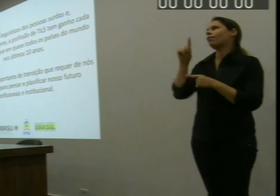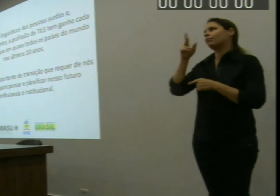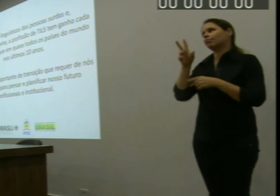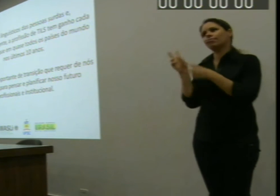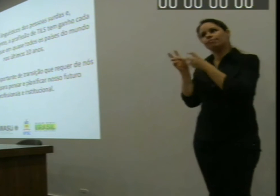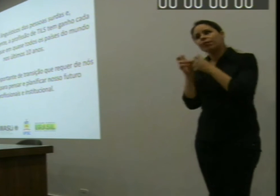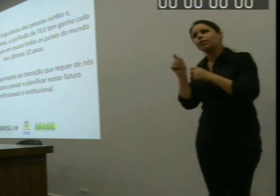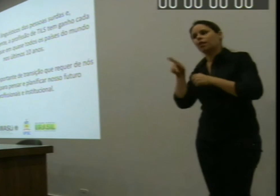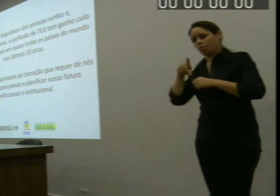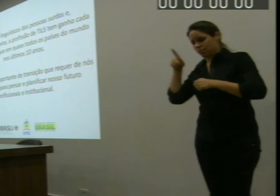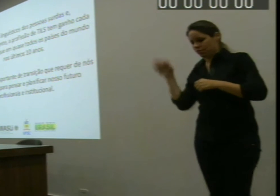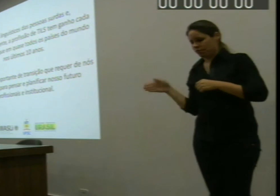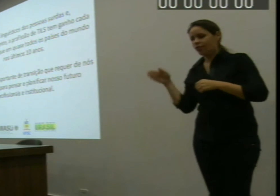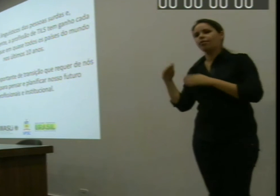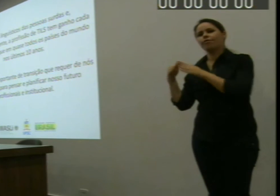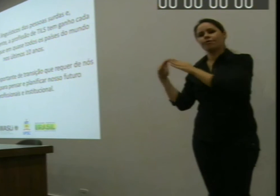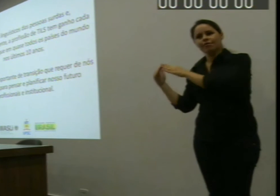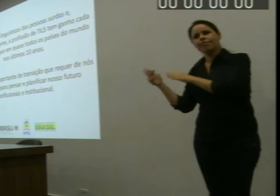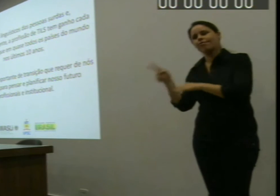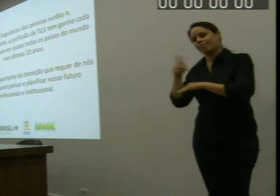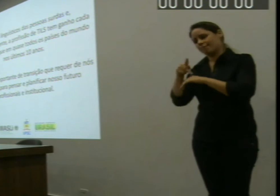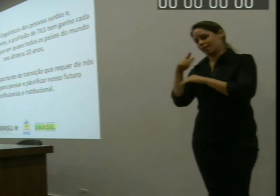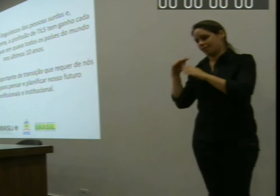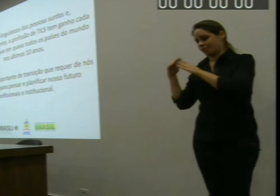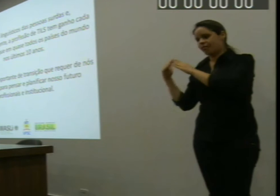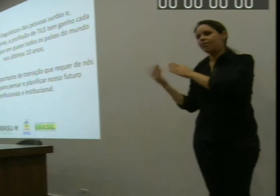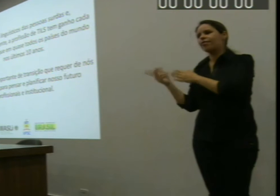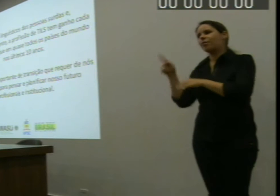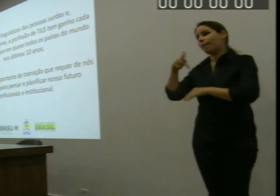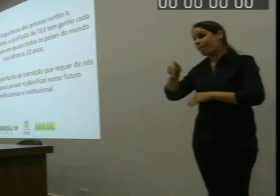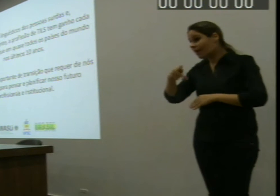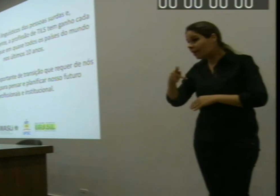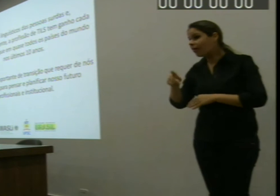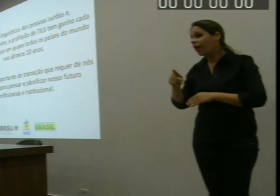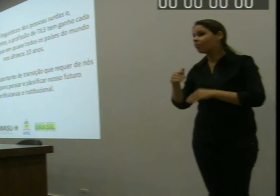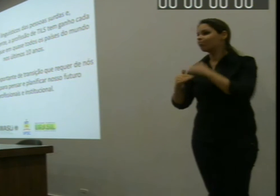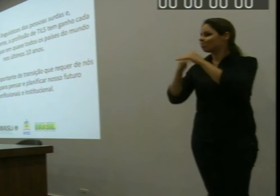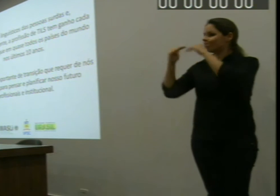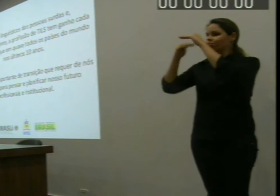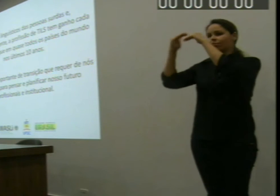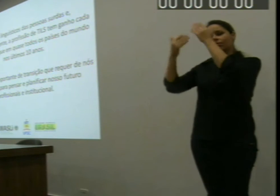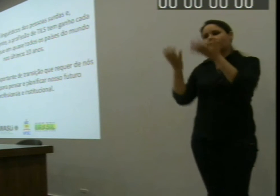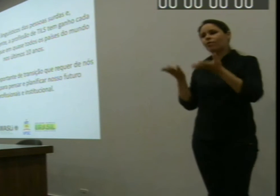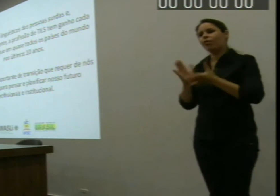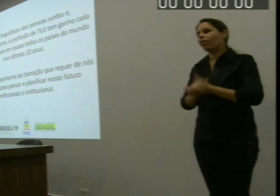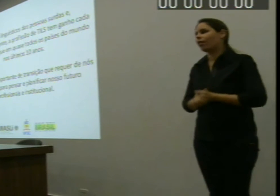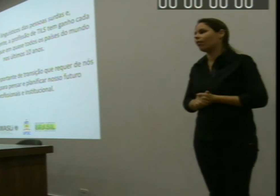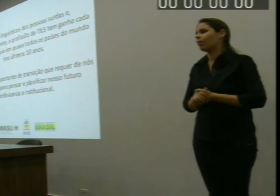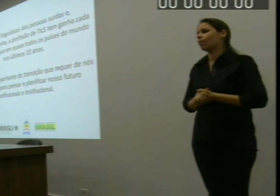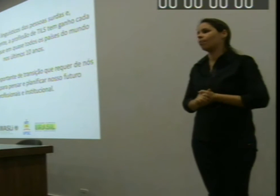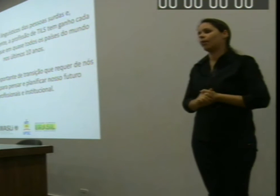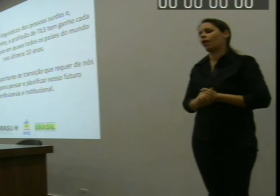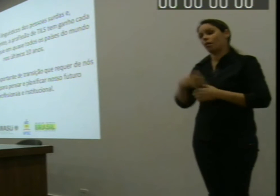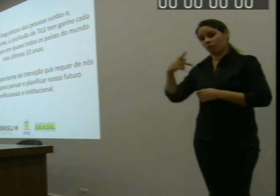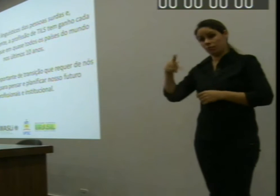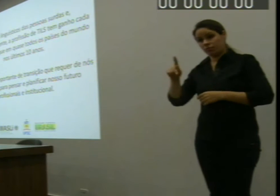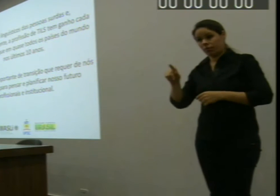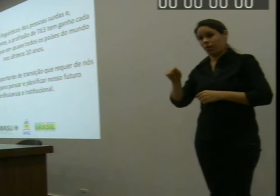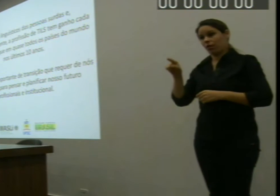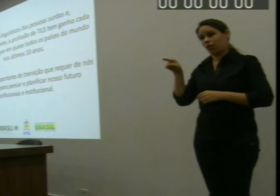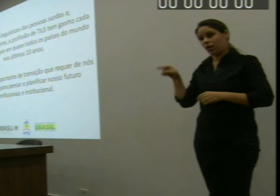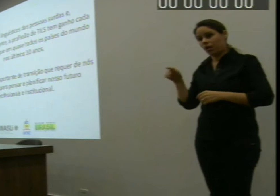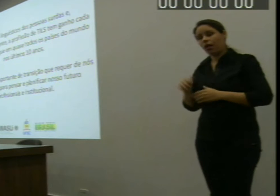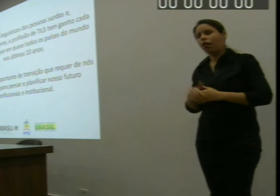Nosso vizinho Paraguai então isso assim é só um exemplo de como os países têm desenvolvido claro que lá por exemplo ainda não tem um alto